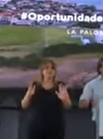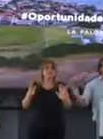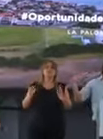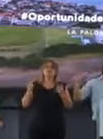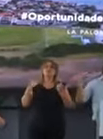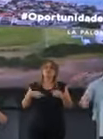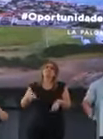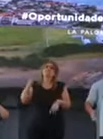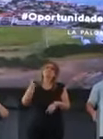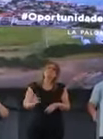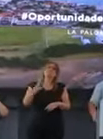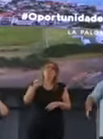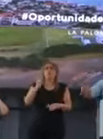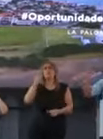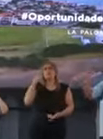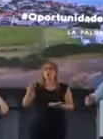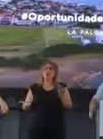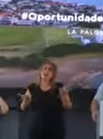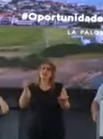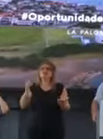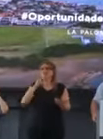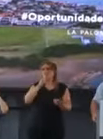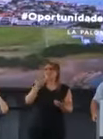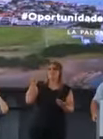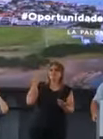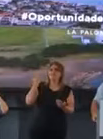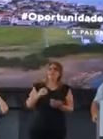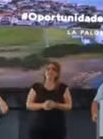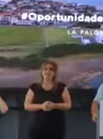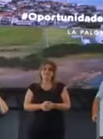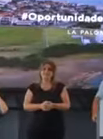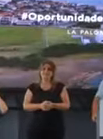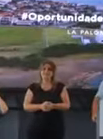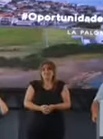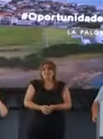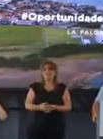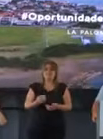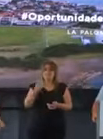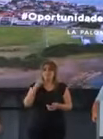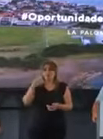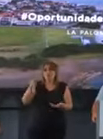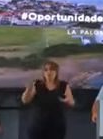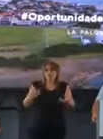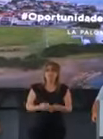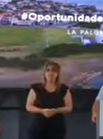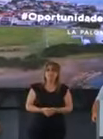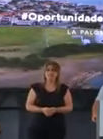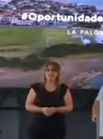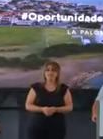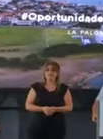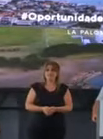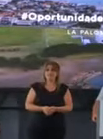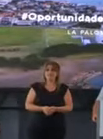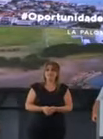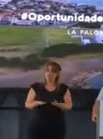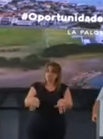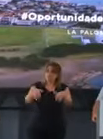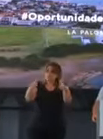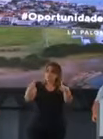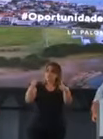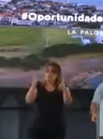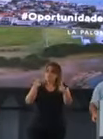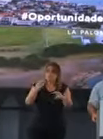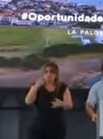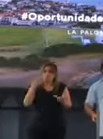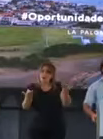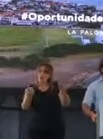Y por supuesto que siempre nos comparan con los más veteranos. Por supuesto. Y está bien que nos